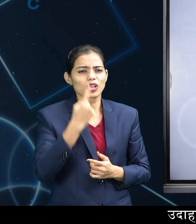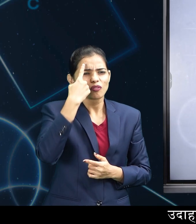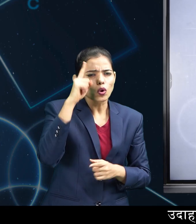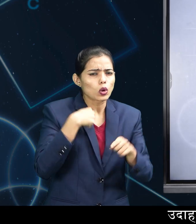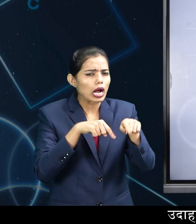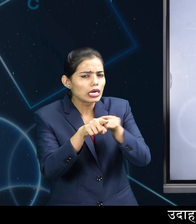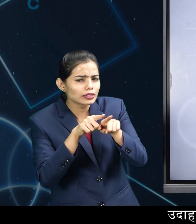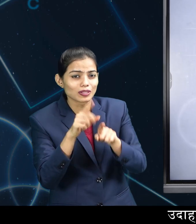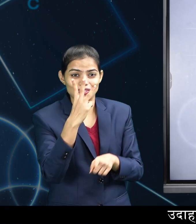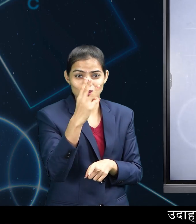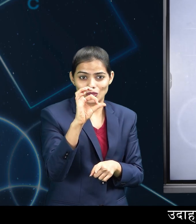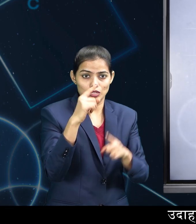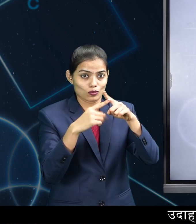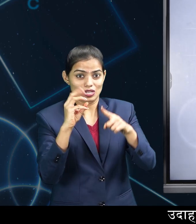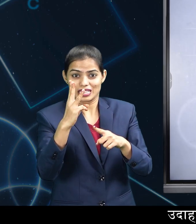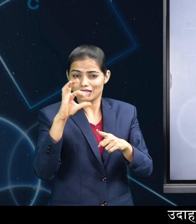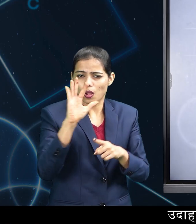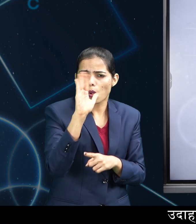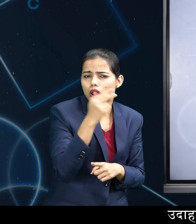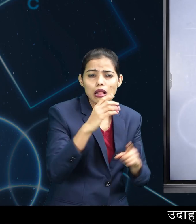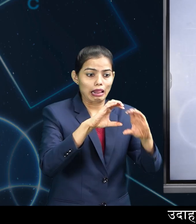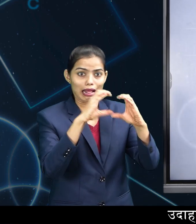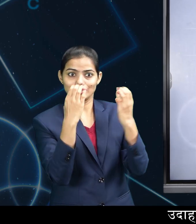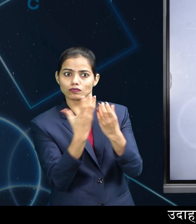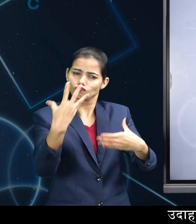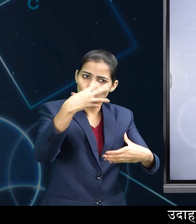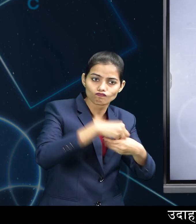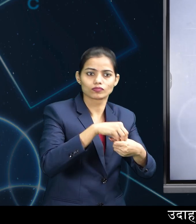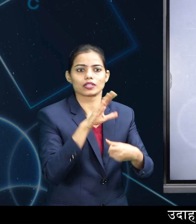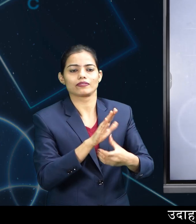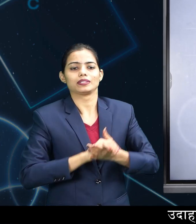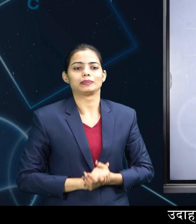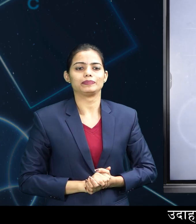उदाहरणार्थ 30 ते 39 हा एक वर्ग अंतर आहे.